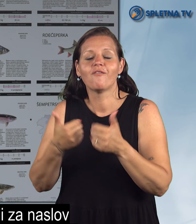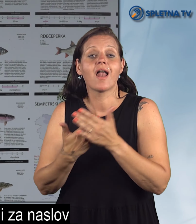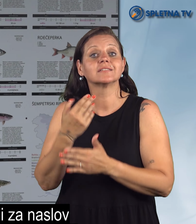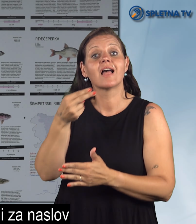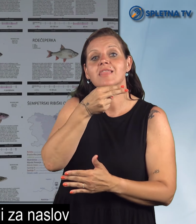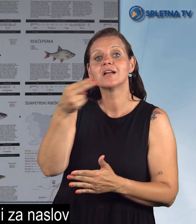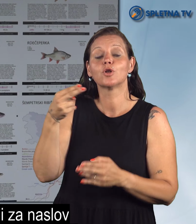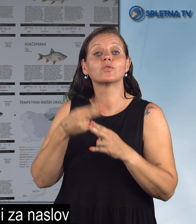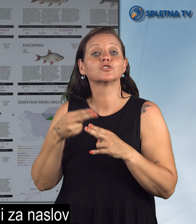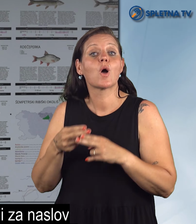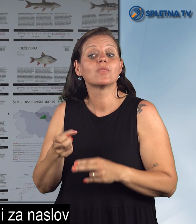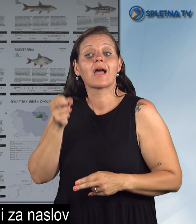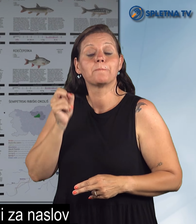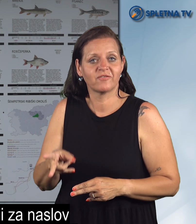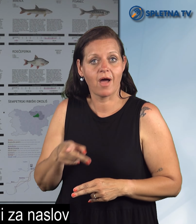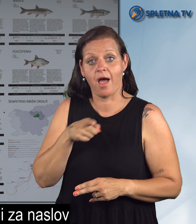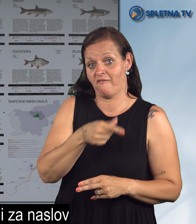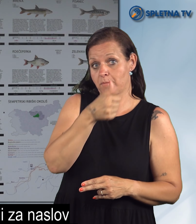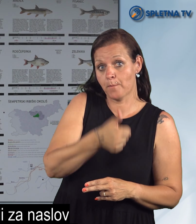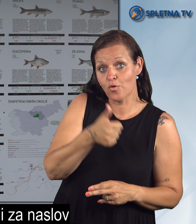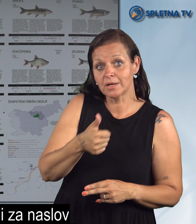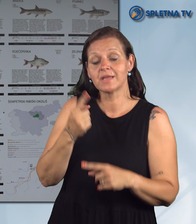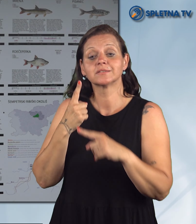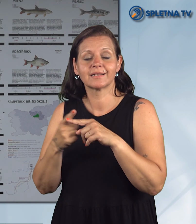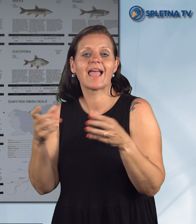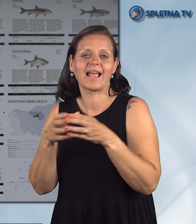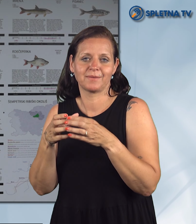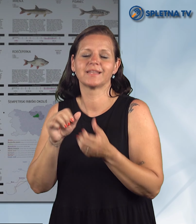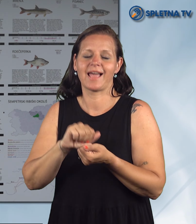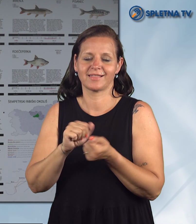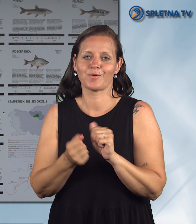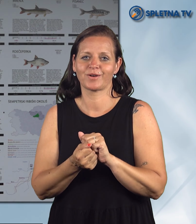državnega prvaka v posamezni in v ekipni kategoriji.